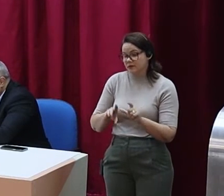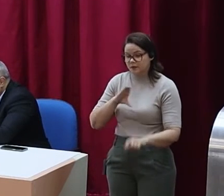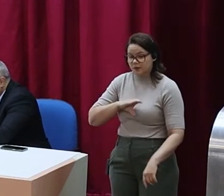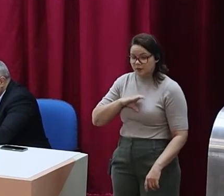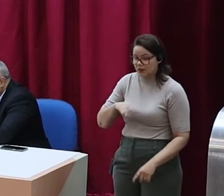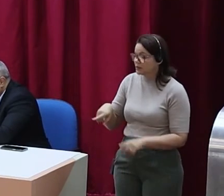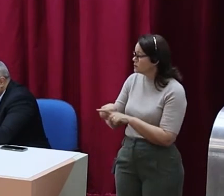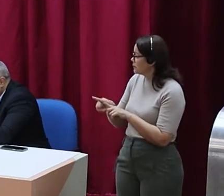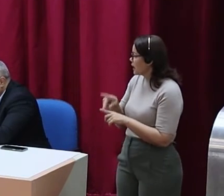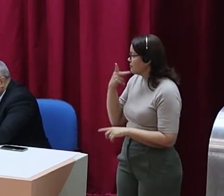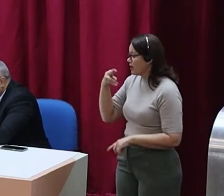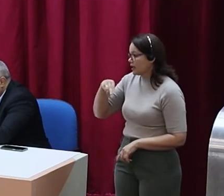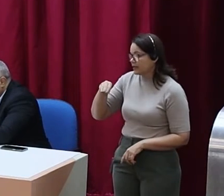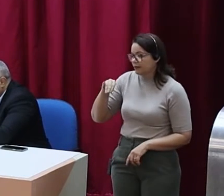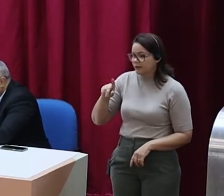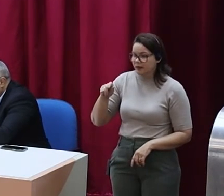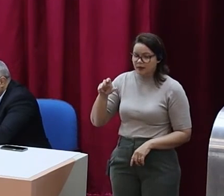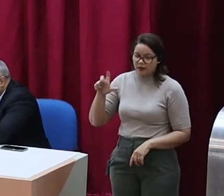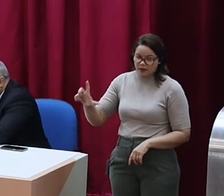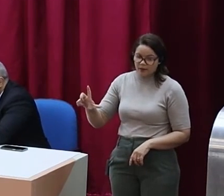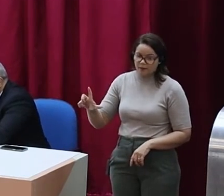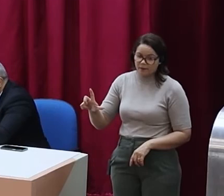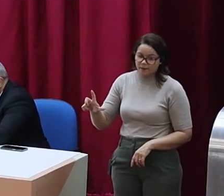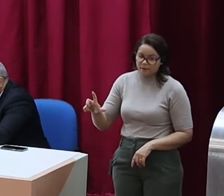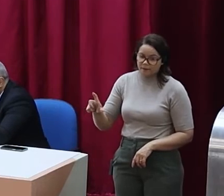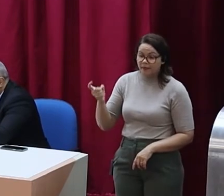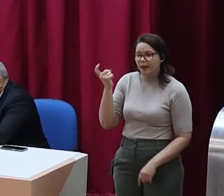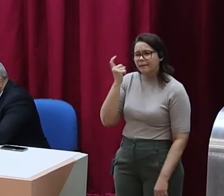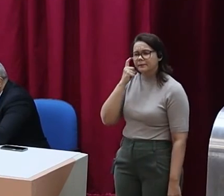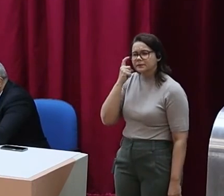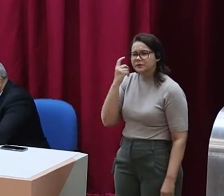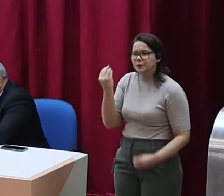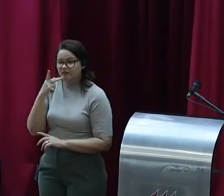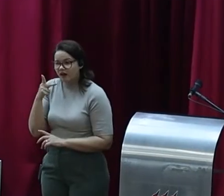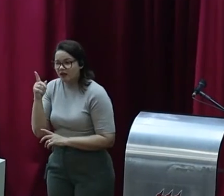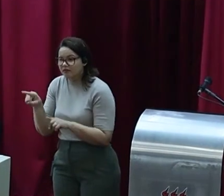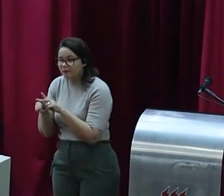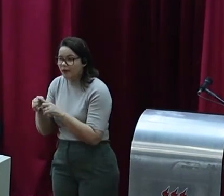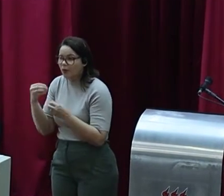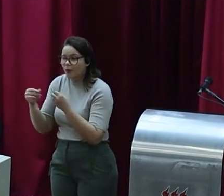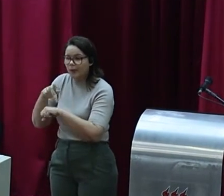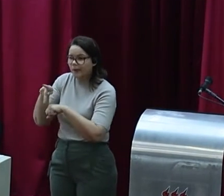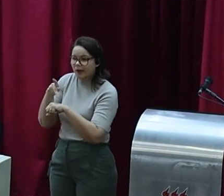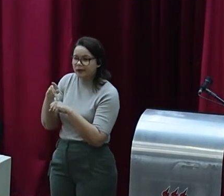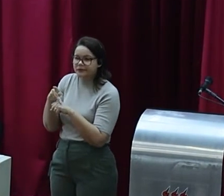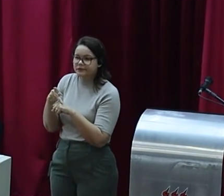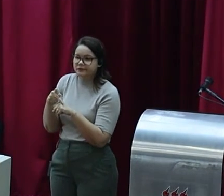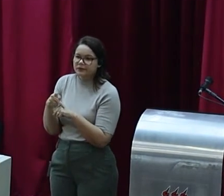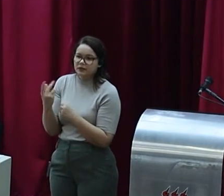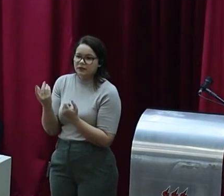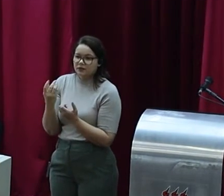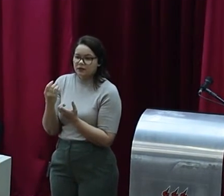do Miguel, né, me fizeram pensar na questão de como o Ricardo está levando para o COV pouco. Então, vou